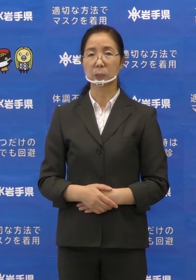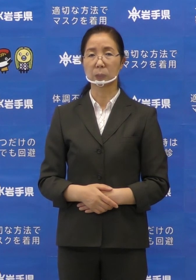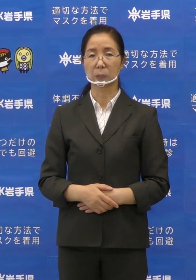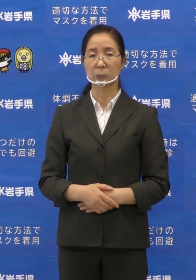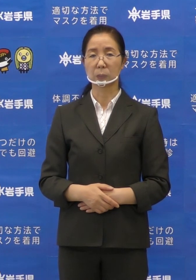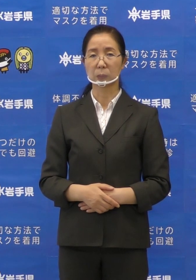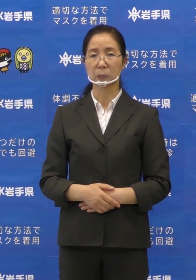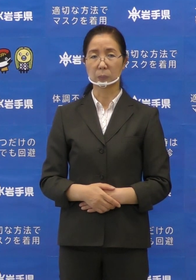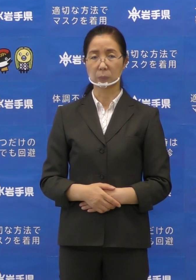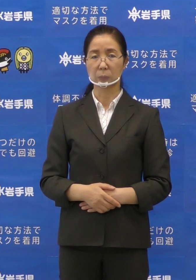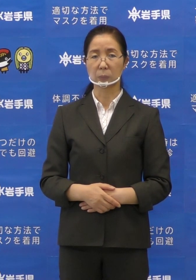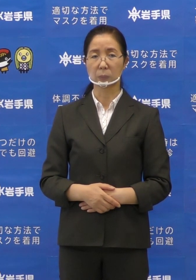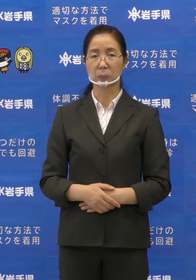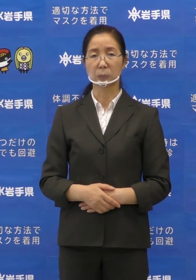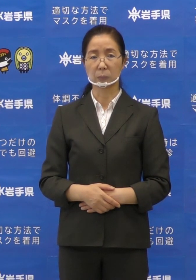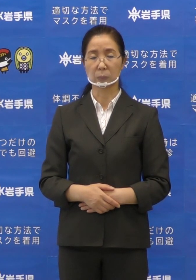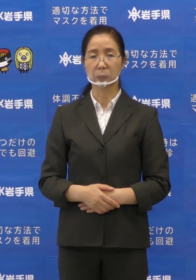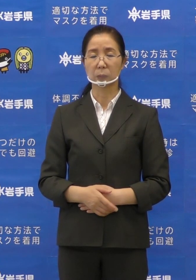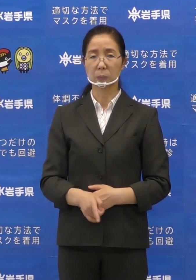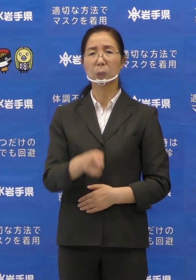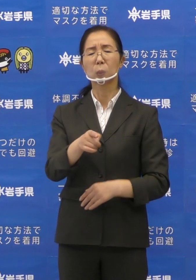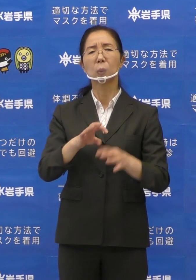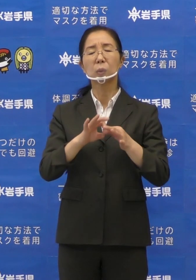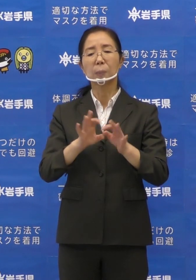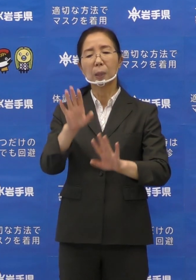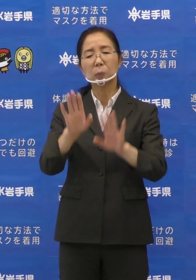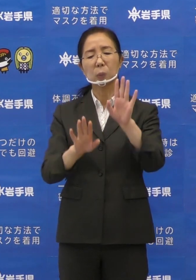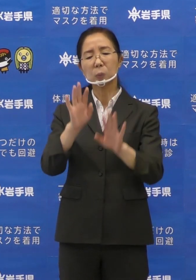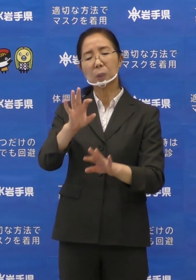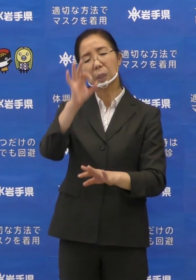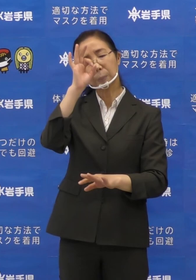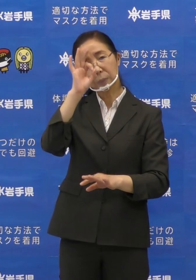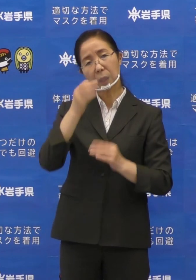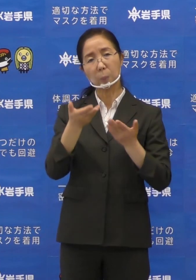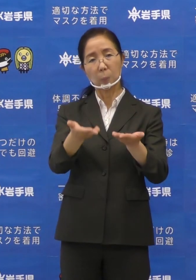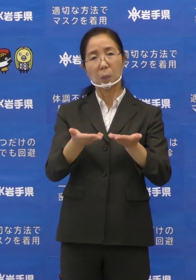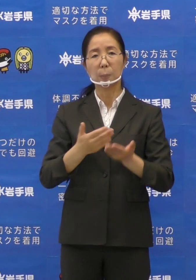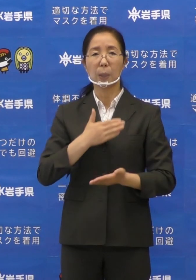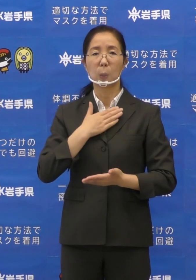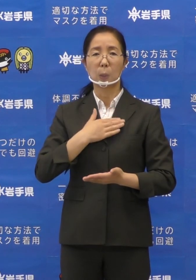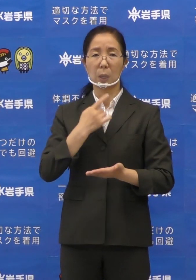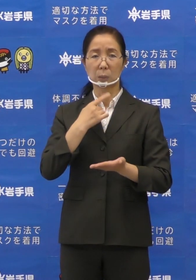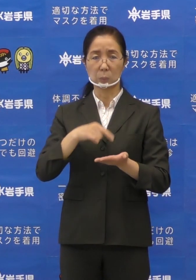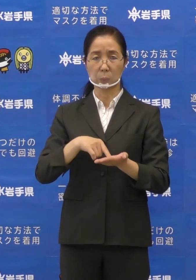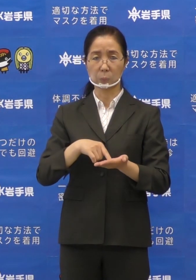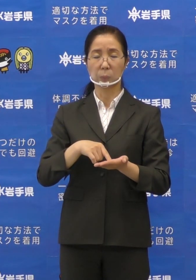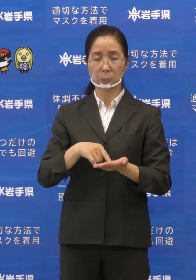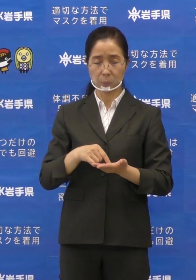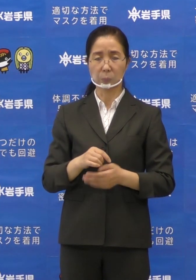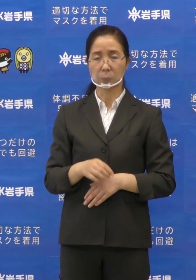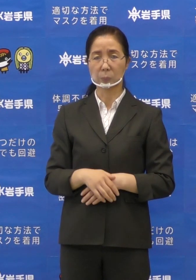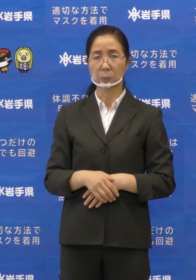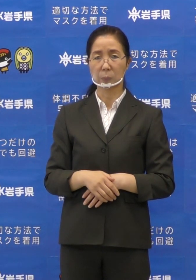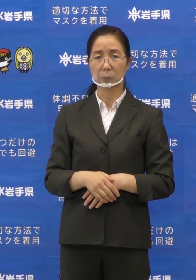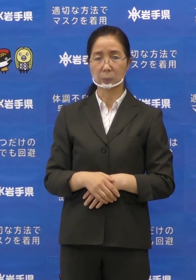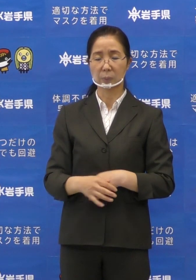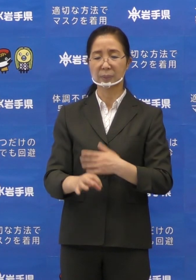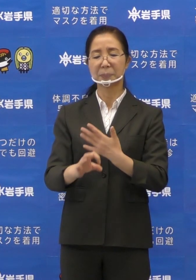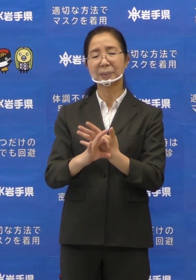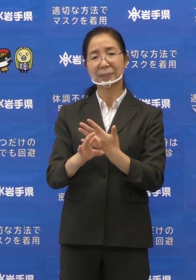もう少し事態の推移をこう見ていただけるとこう見えてくると思いますが、非常に大事なこととしてスター・ウォーズ